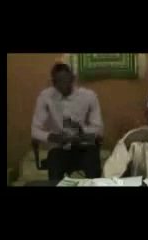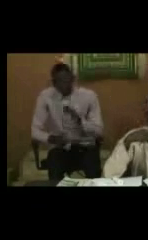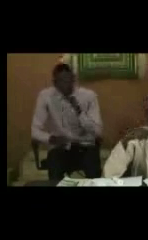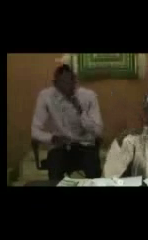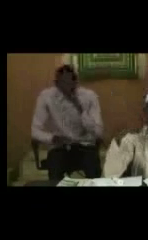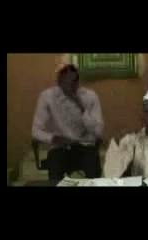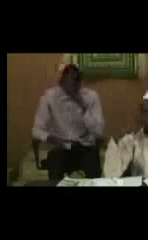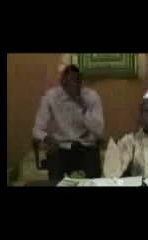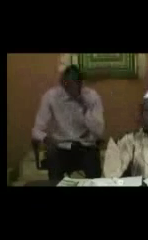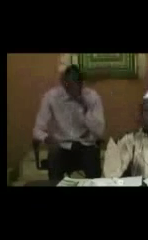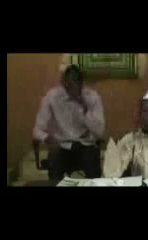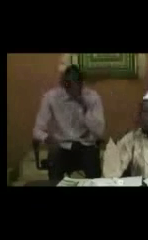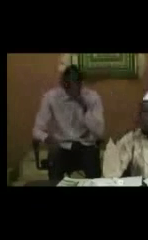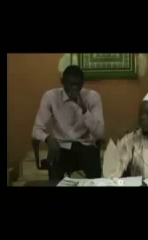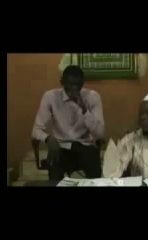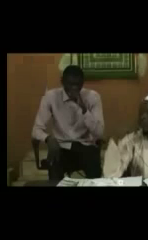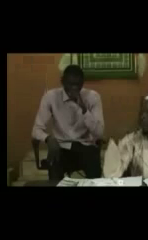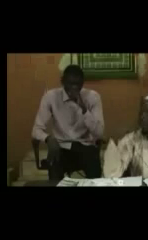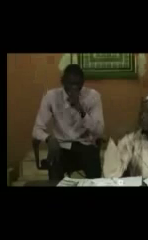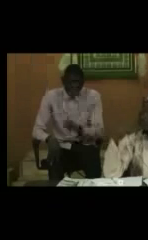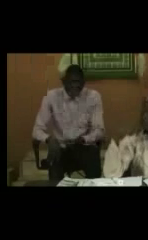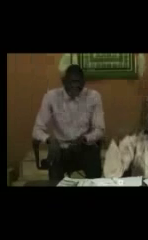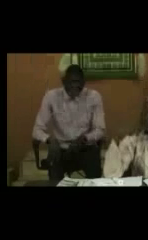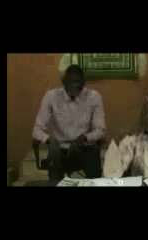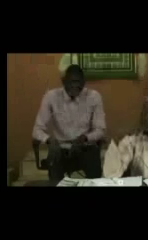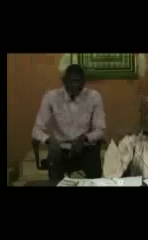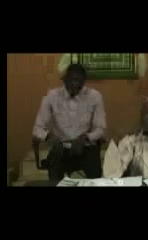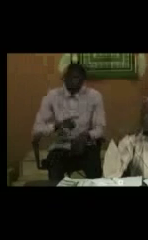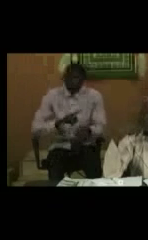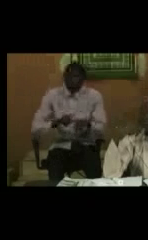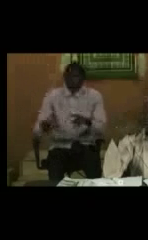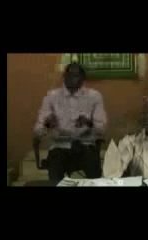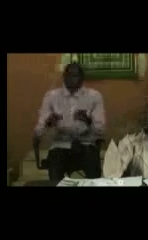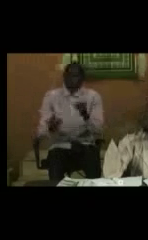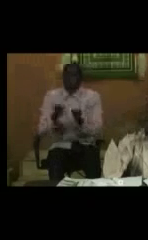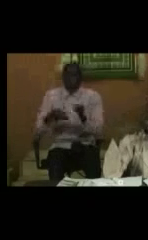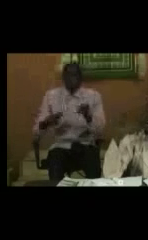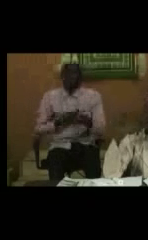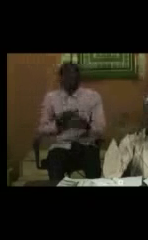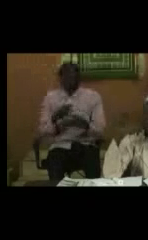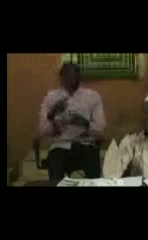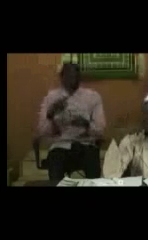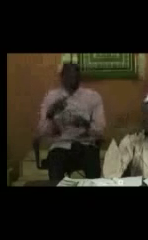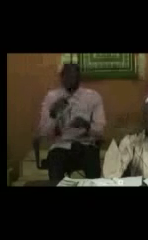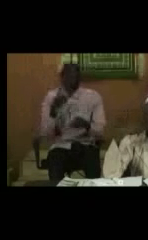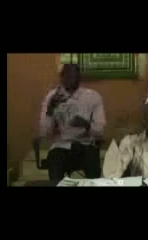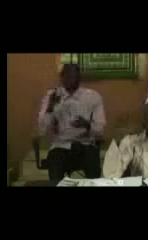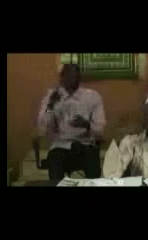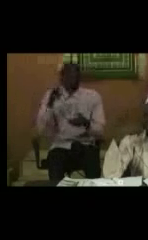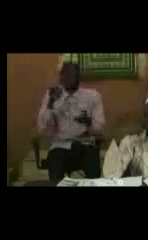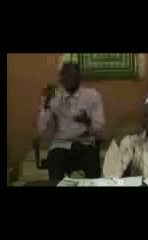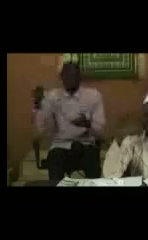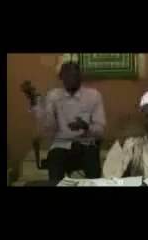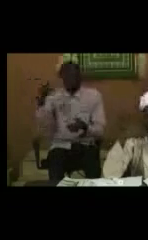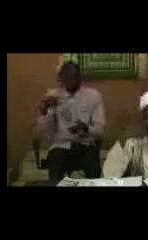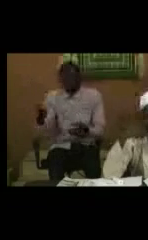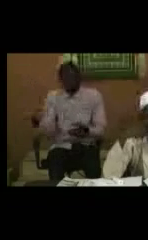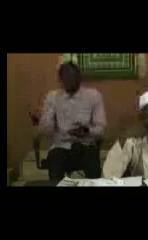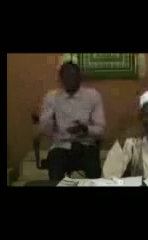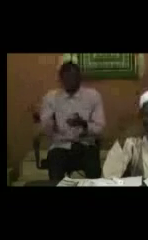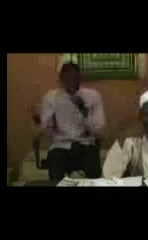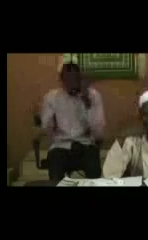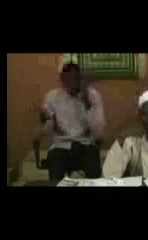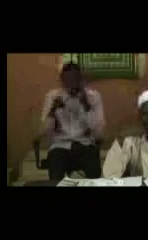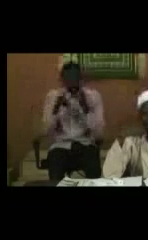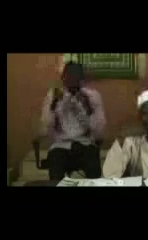ta ba ti wa soro kan fun o o wa ni ka mu aya qurani wa lori e awon